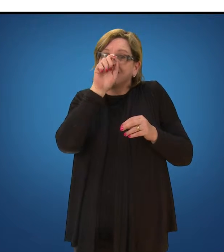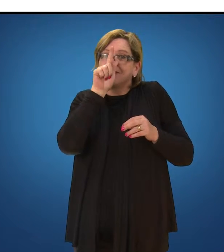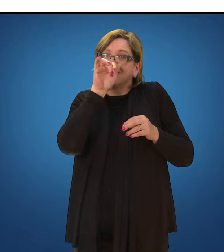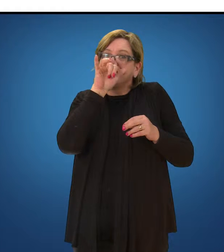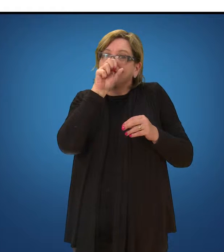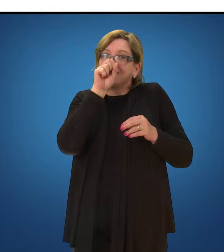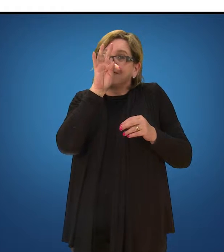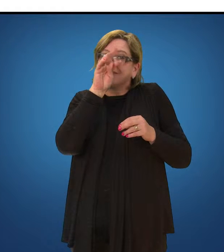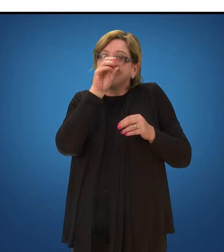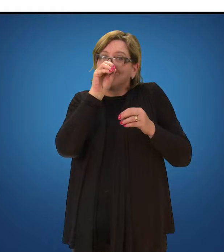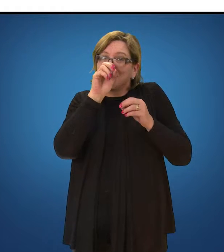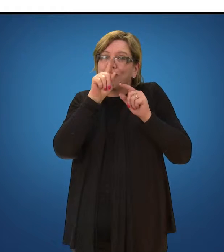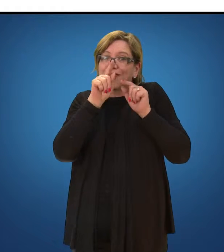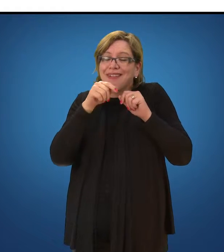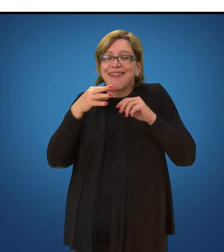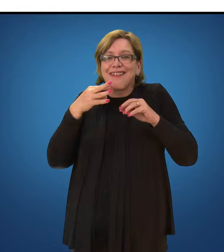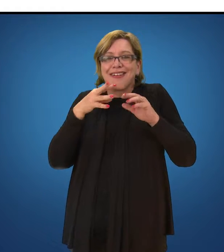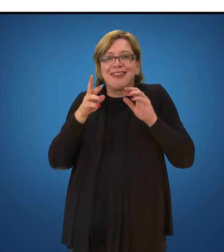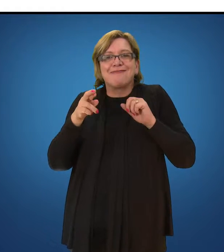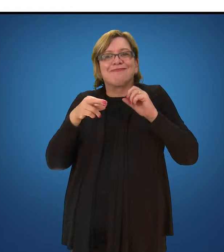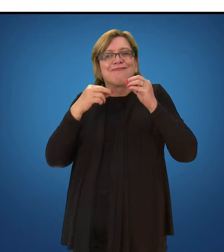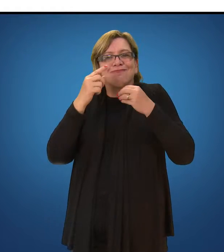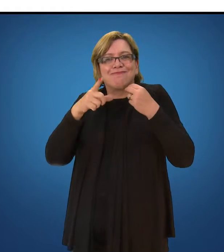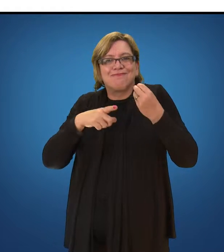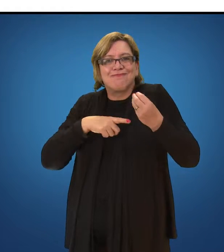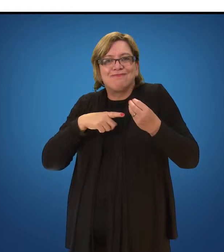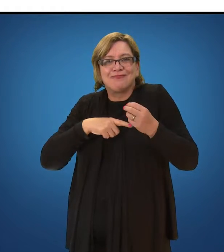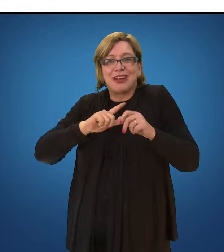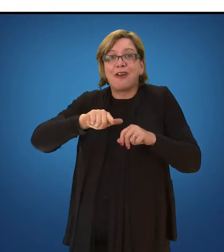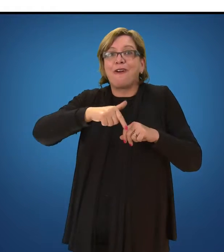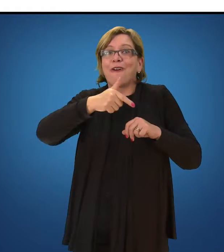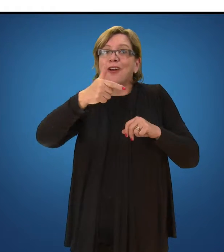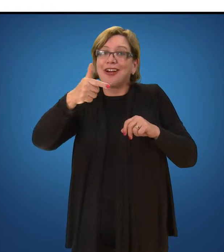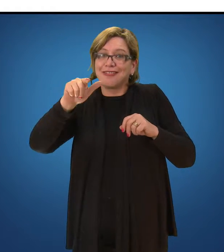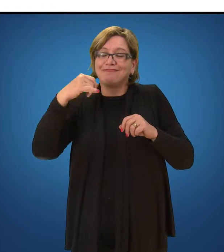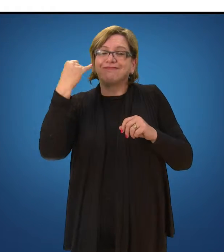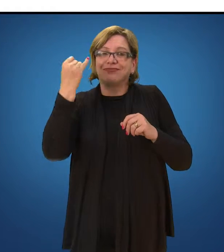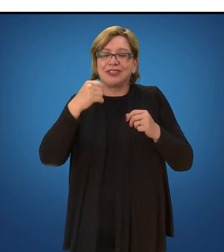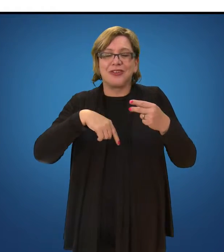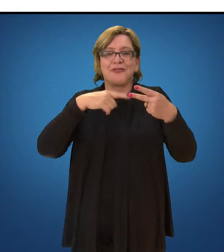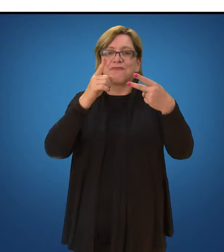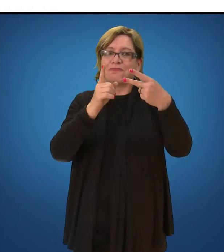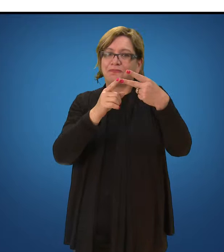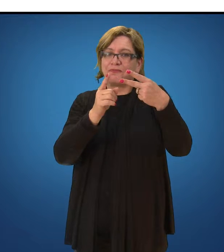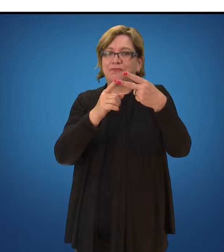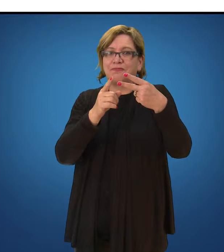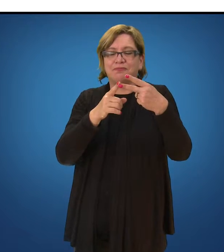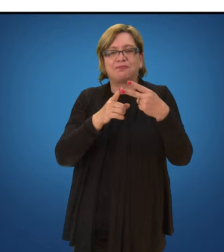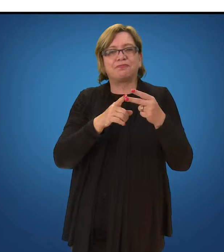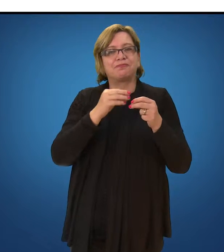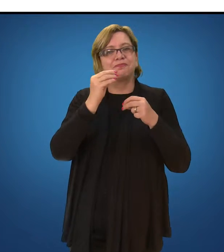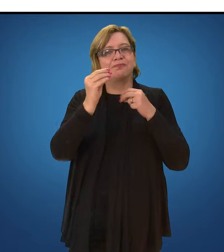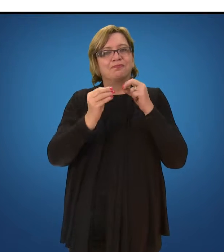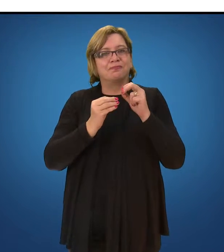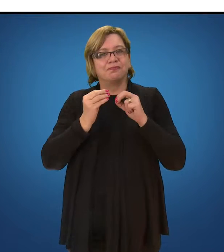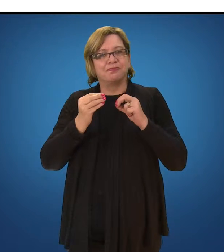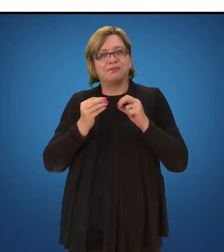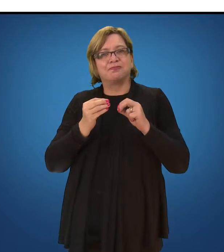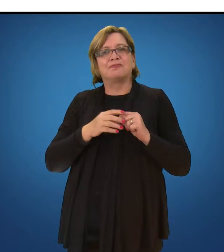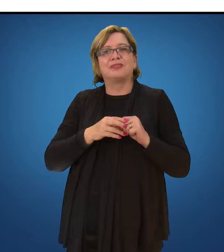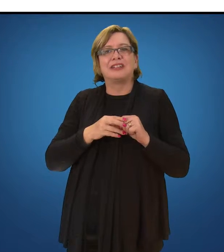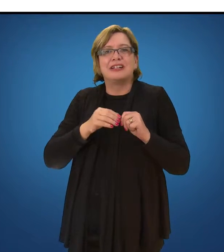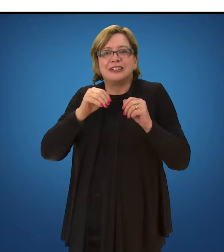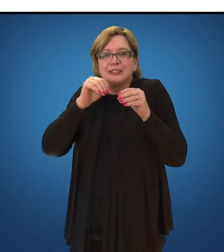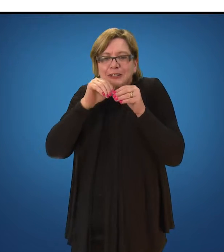de reconhecimento de que existe algo lá fora. O segundo elemento na constituição da memória, o segundo